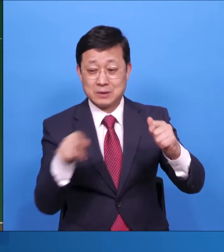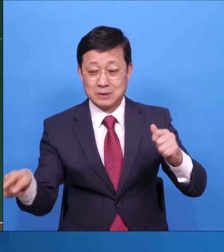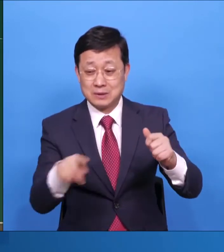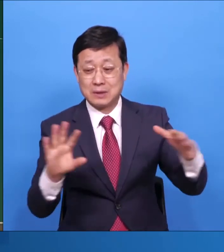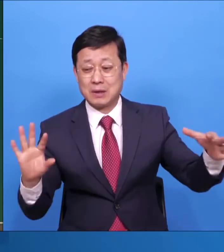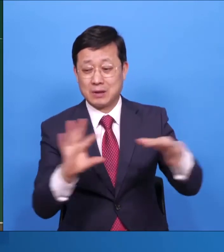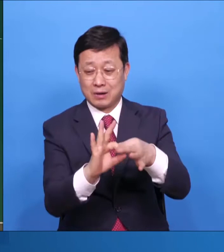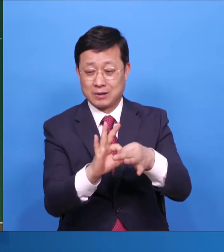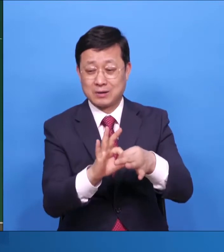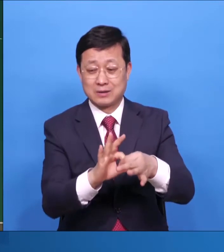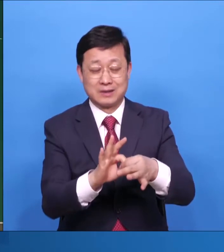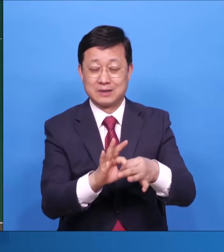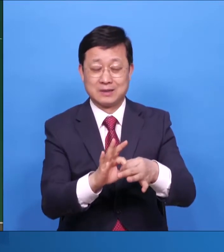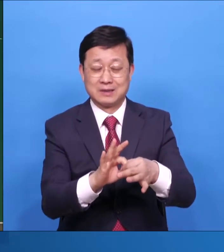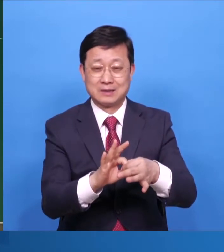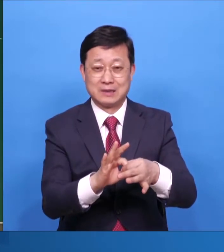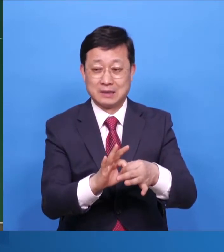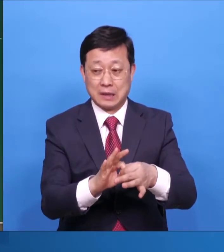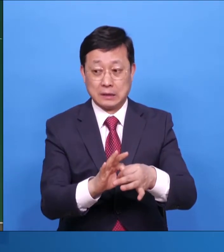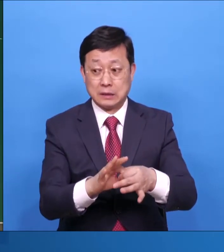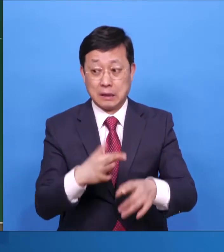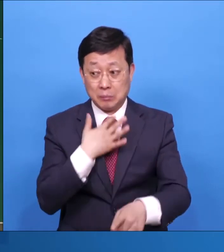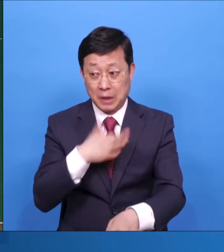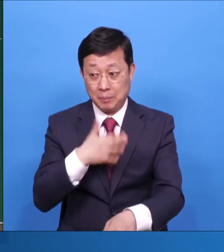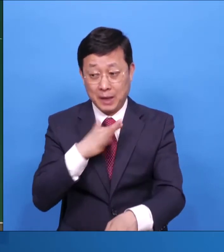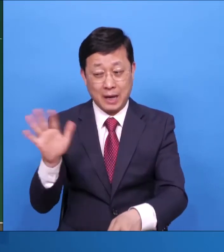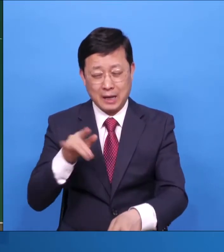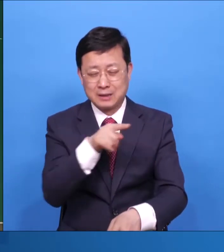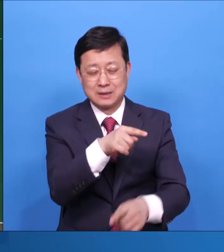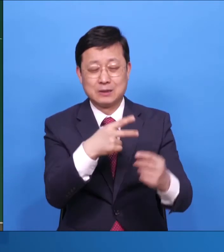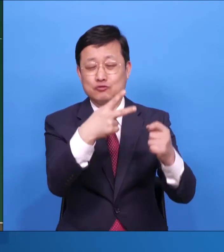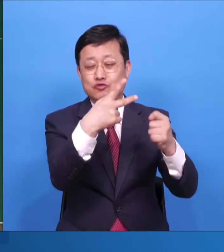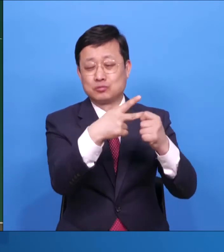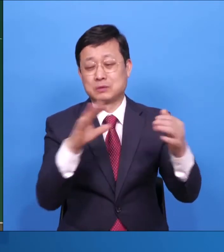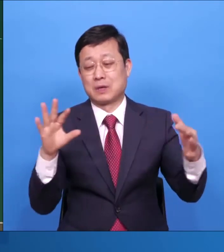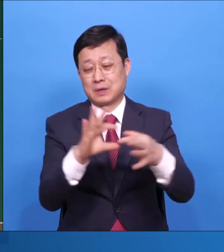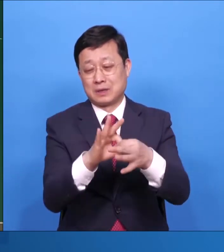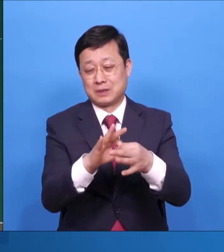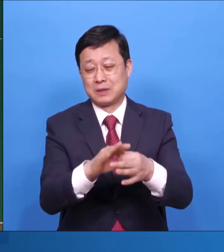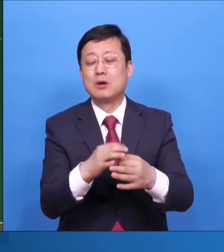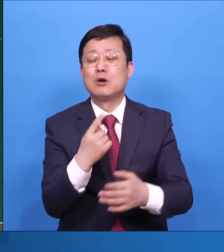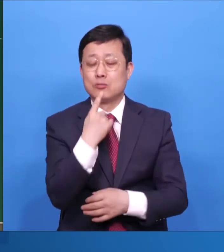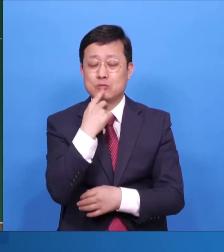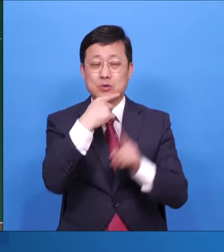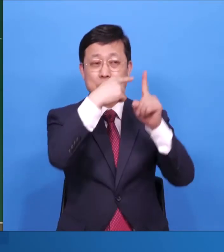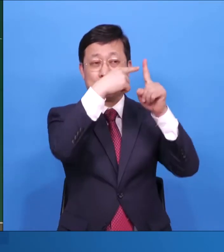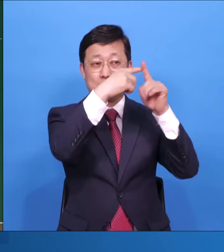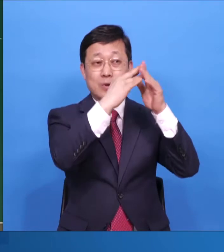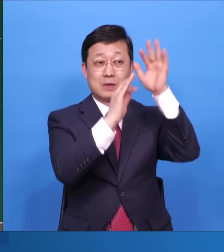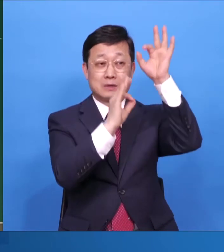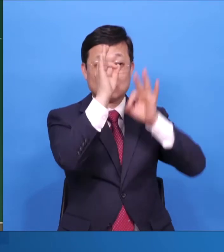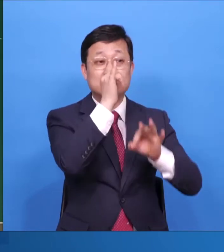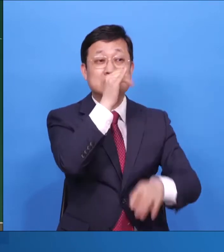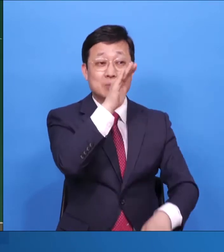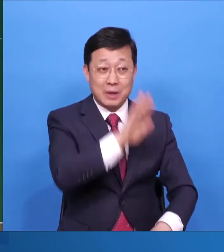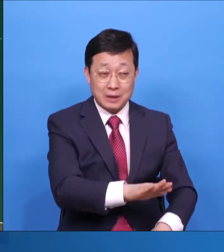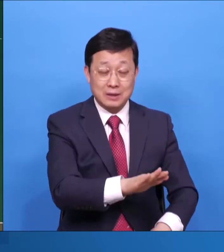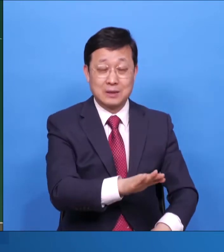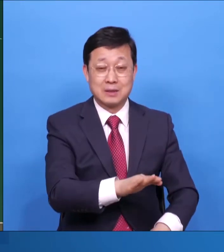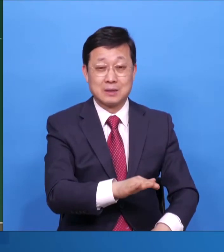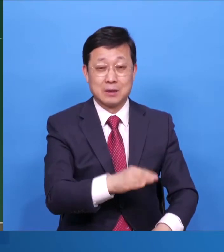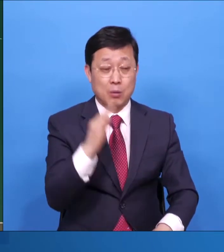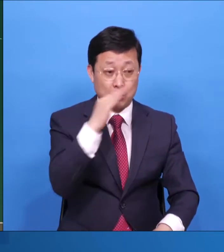En el segundo punto están engañados. Por más que ellos digan que no, es así. Y el primer problema o error está desde